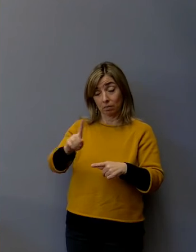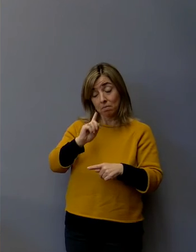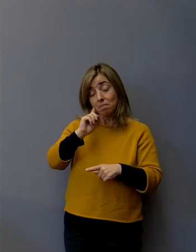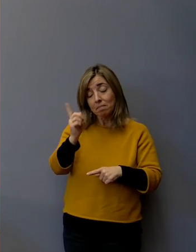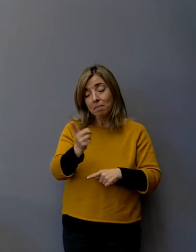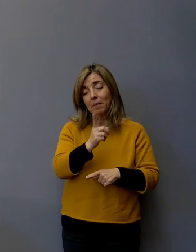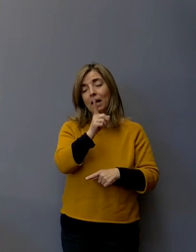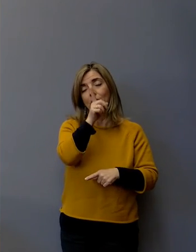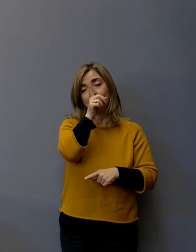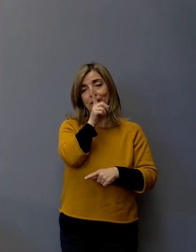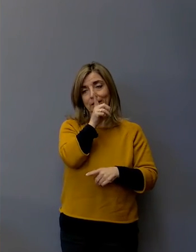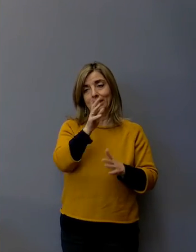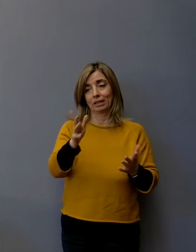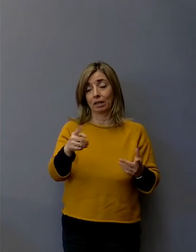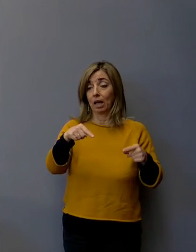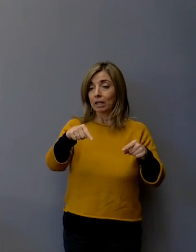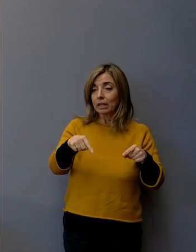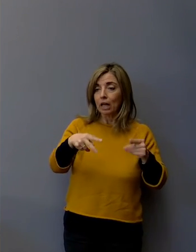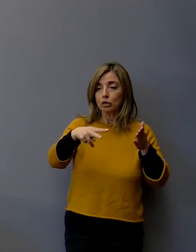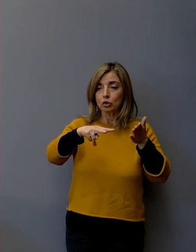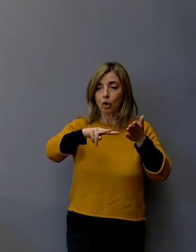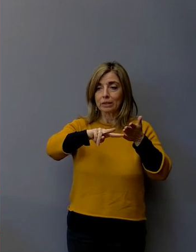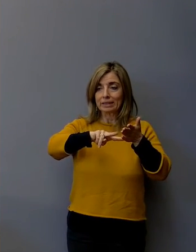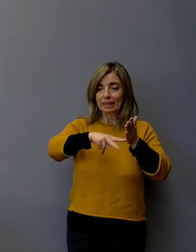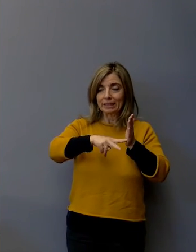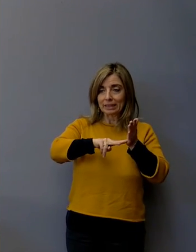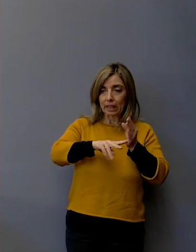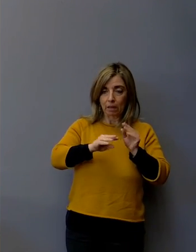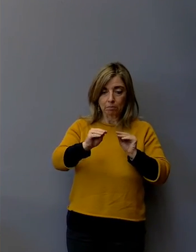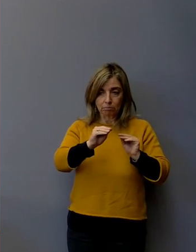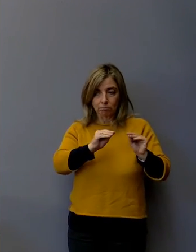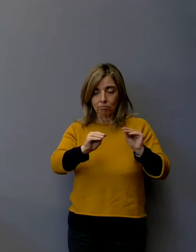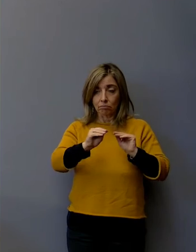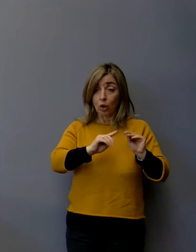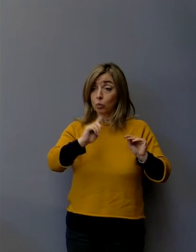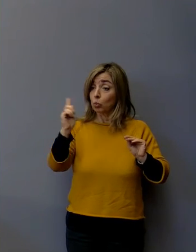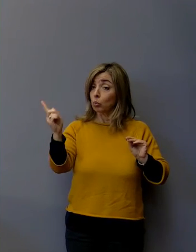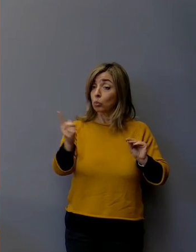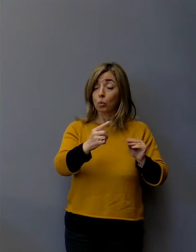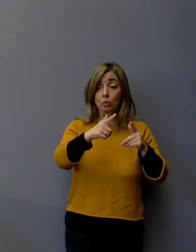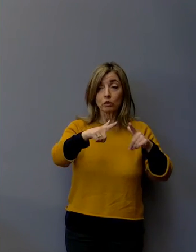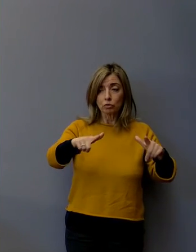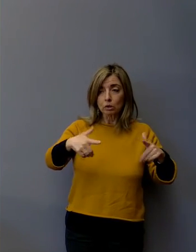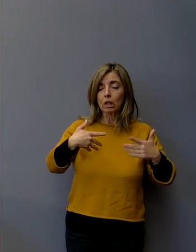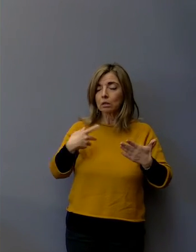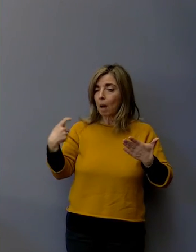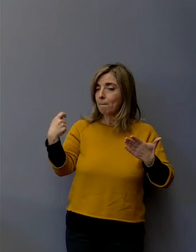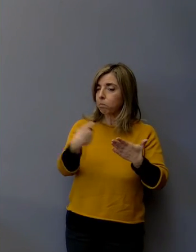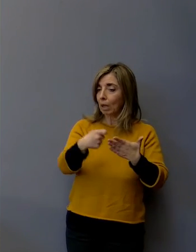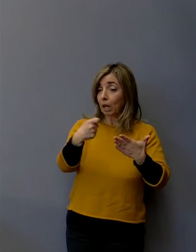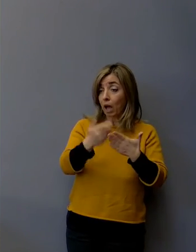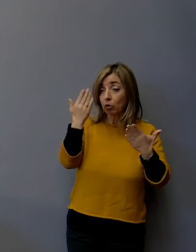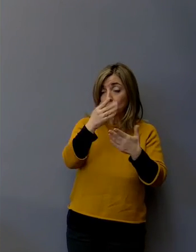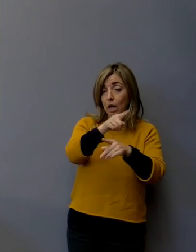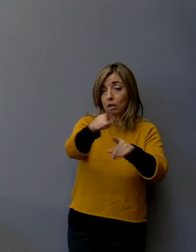posto a sistema tutta la città si sta indebitando neal evitando sta pagando questi errori fatti in passato abbiamo costruito un'azienda